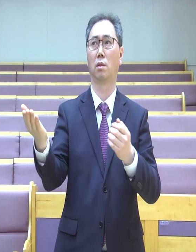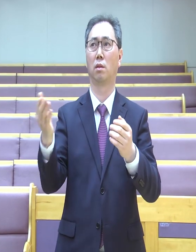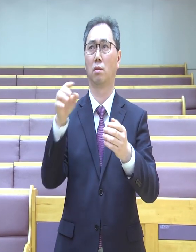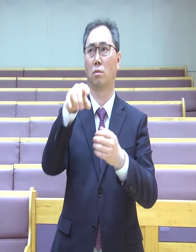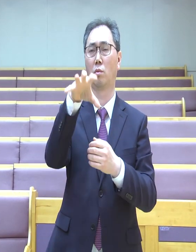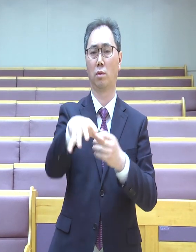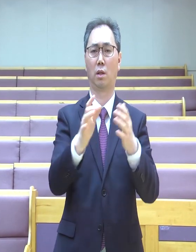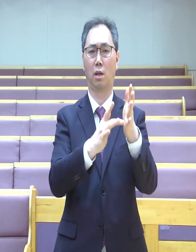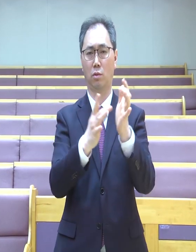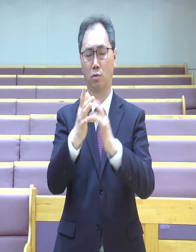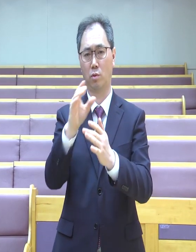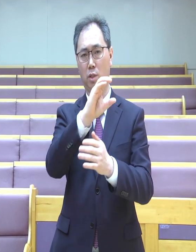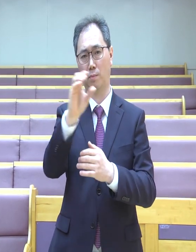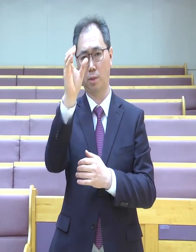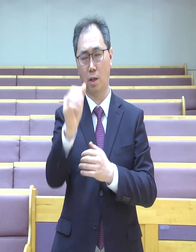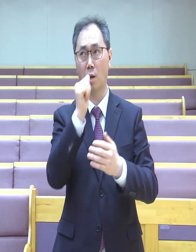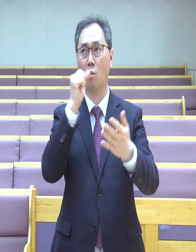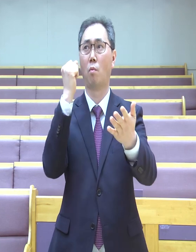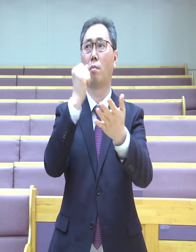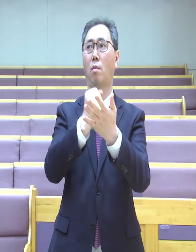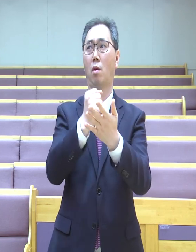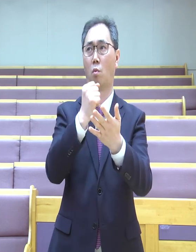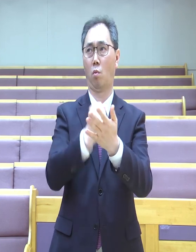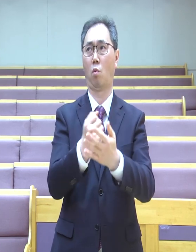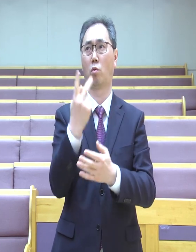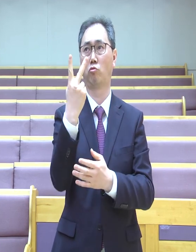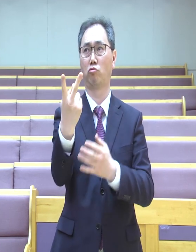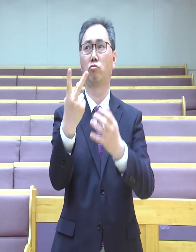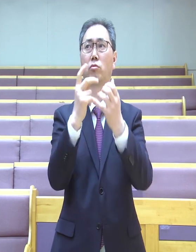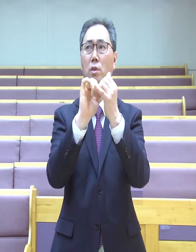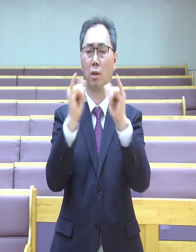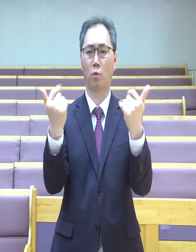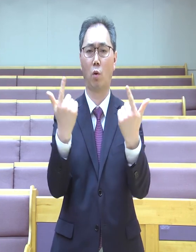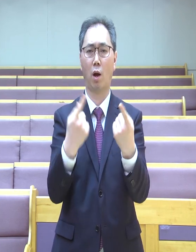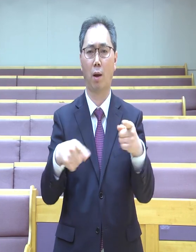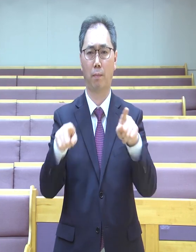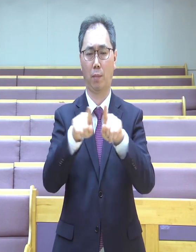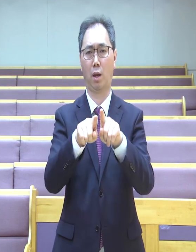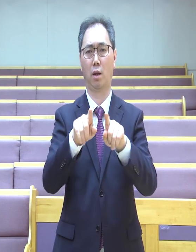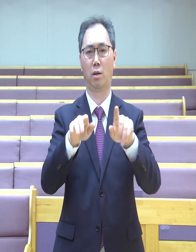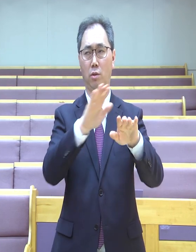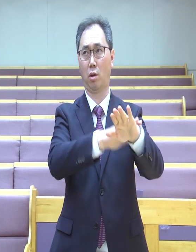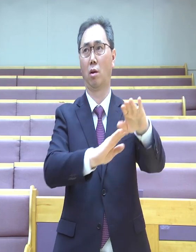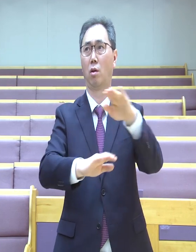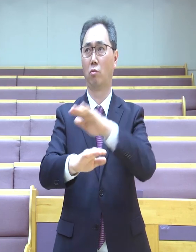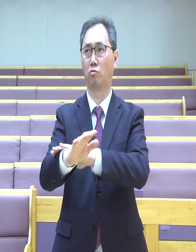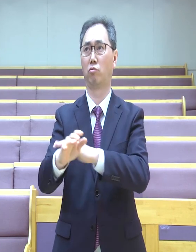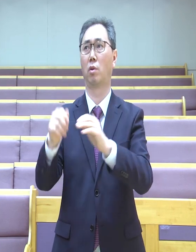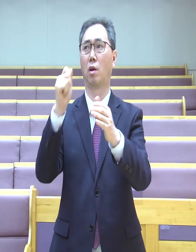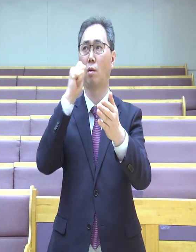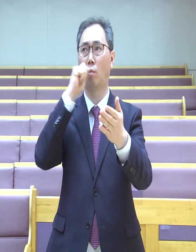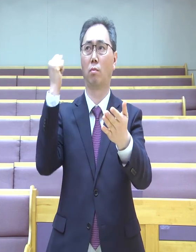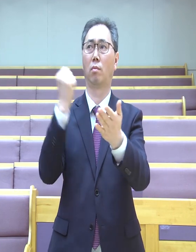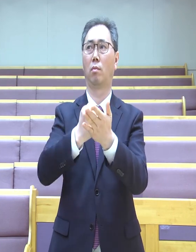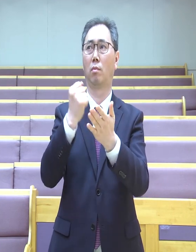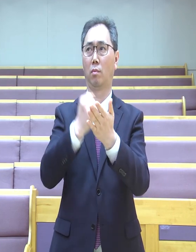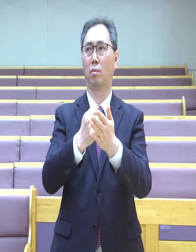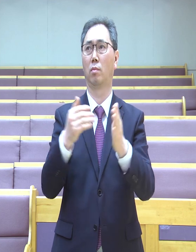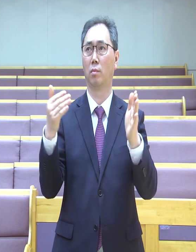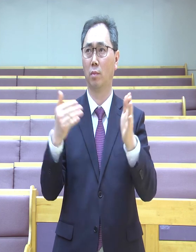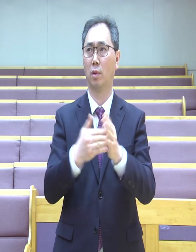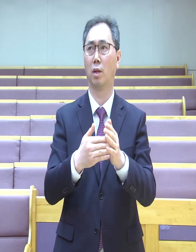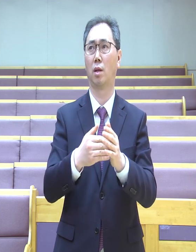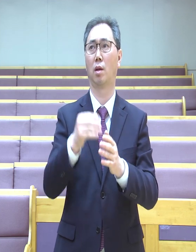못 박을새 다른 두 사람도 그와 함께 좌우편에 못 박으니 예수는 가운데 있더라. 빌라도가